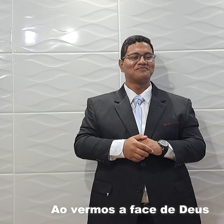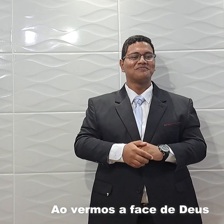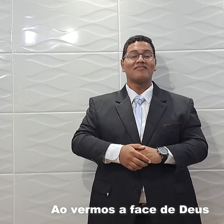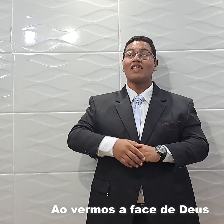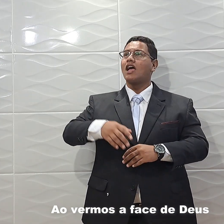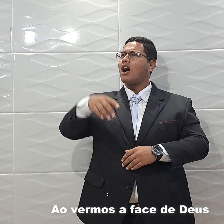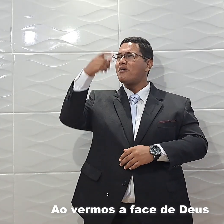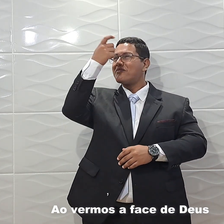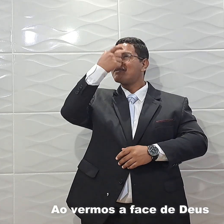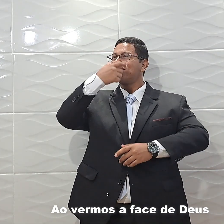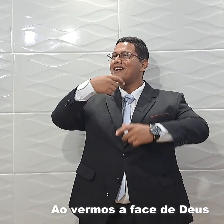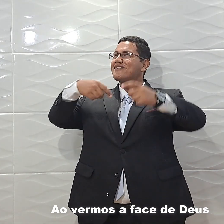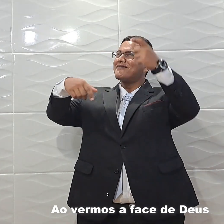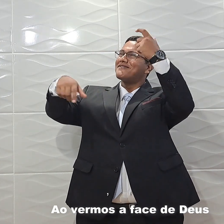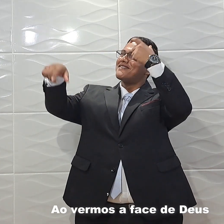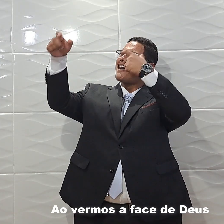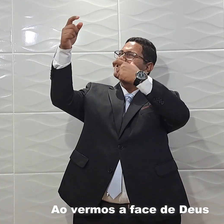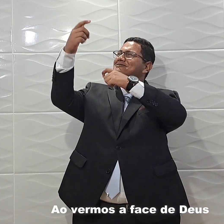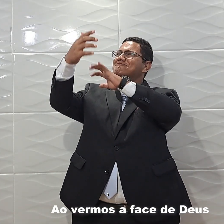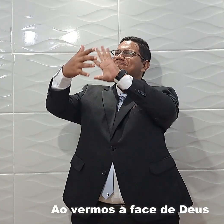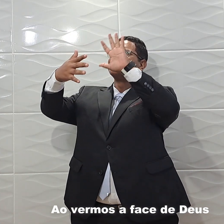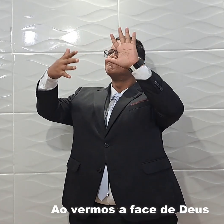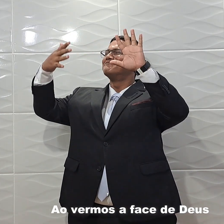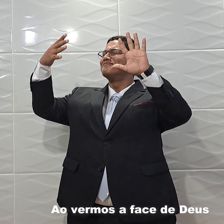vermos a face de Deus